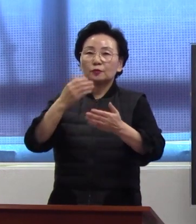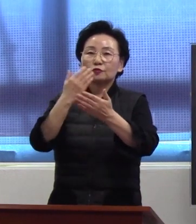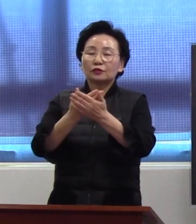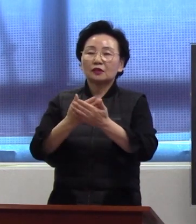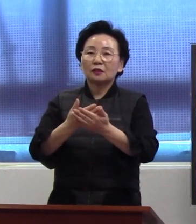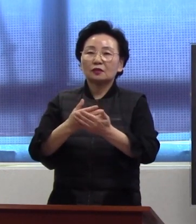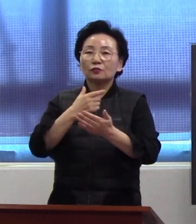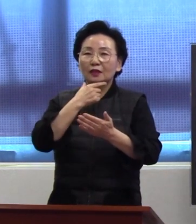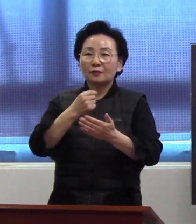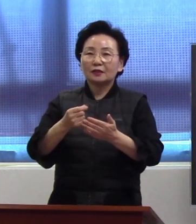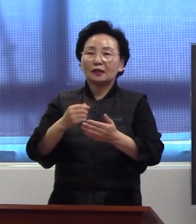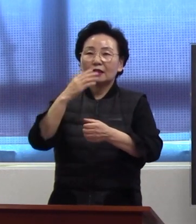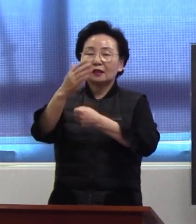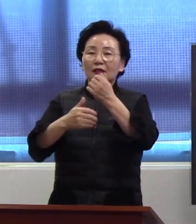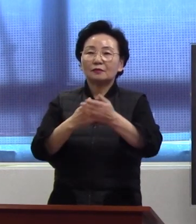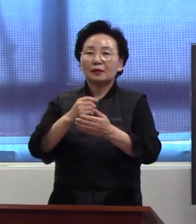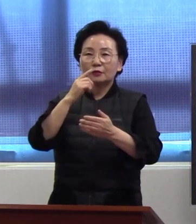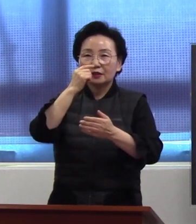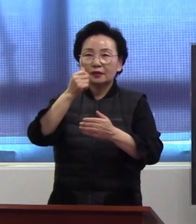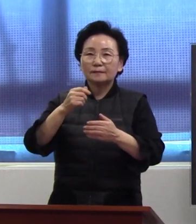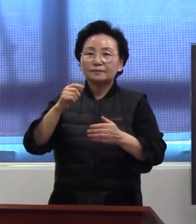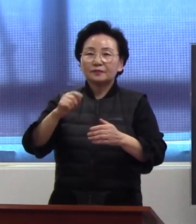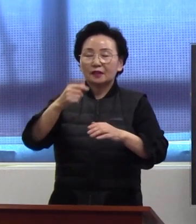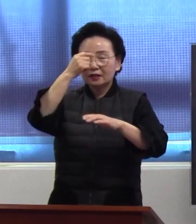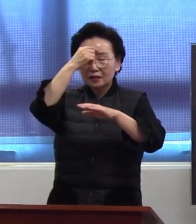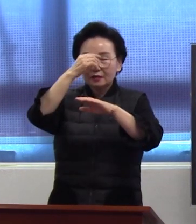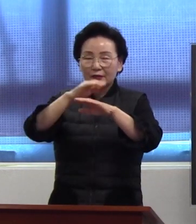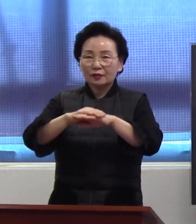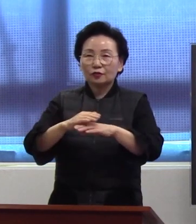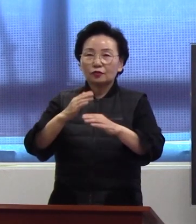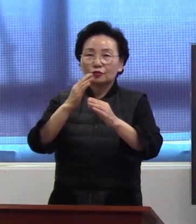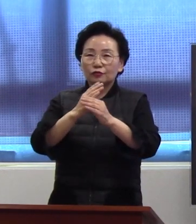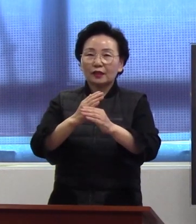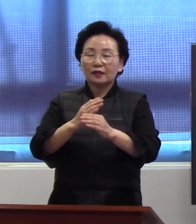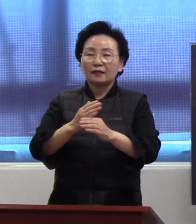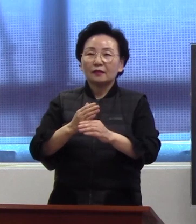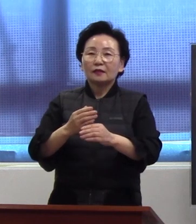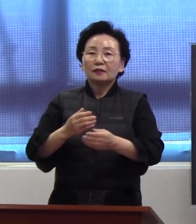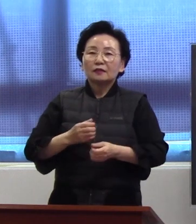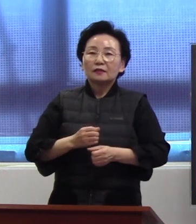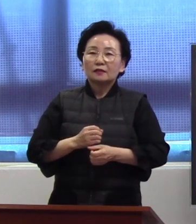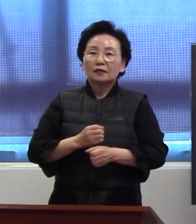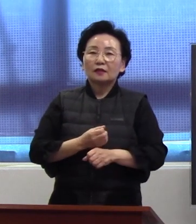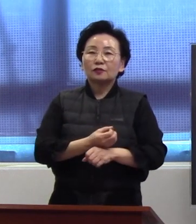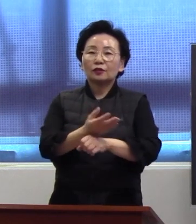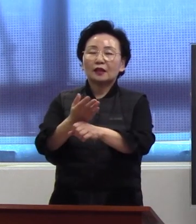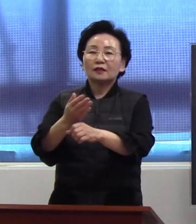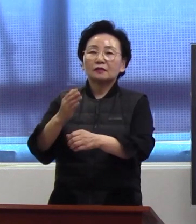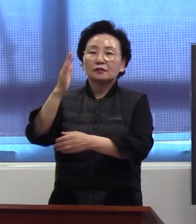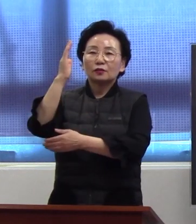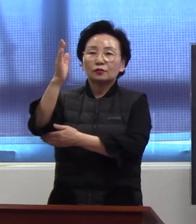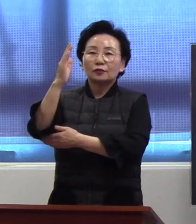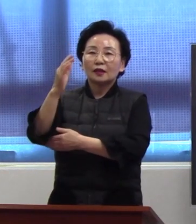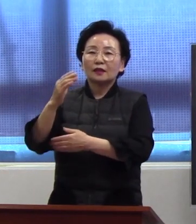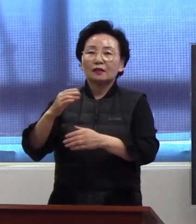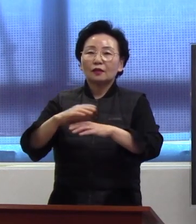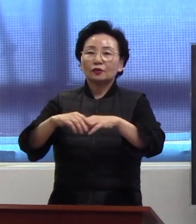축복 주시기를 원합니다. 하나님 아버지, 이 예배 중에 전한 설교가